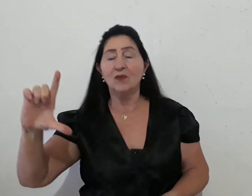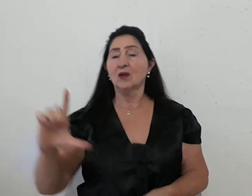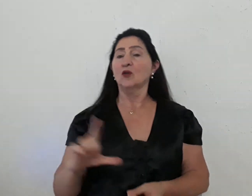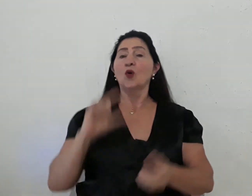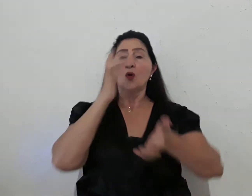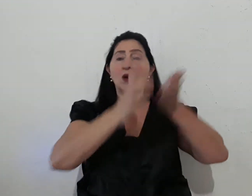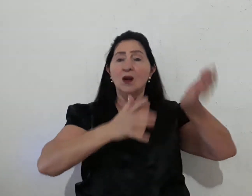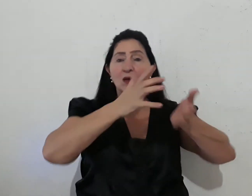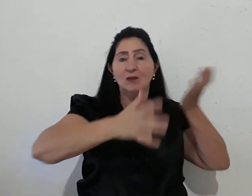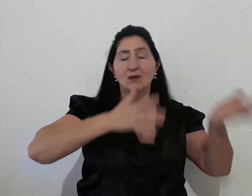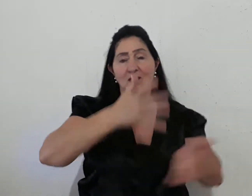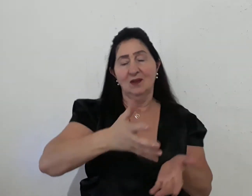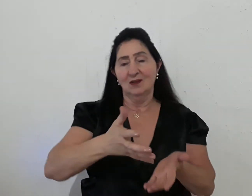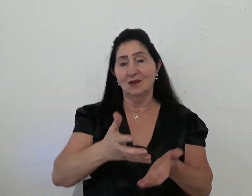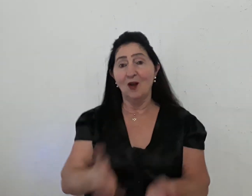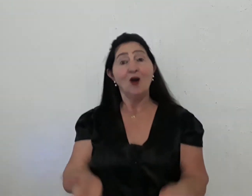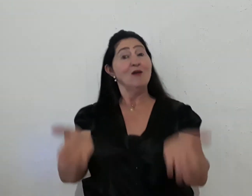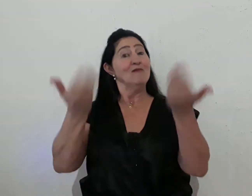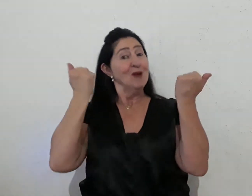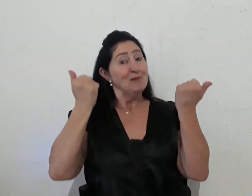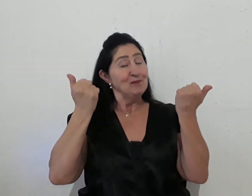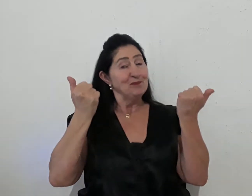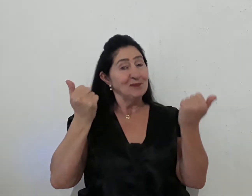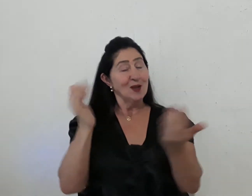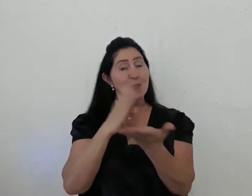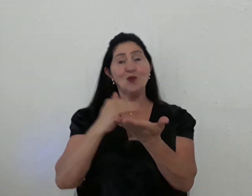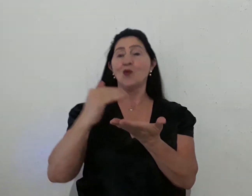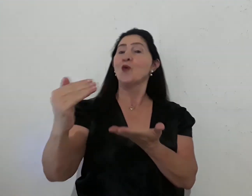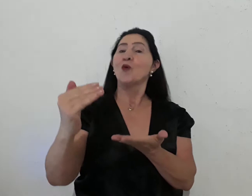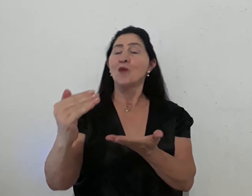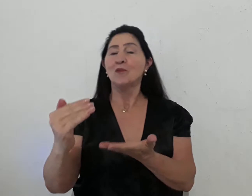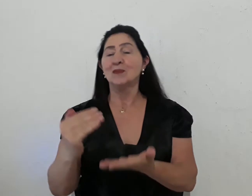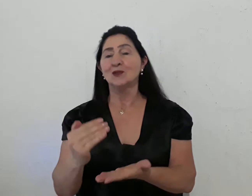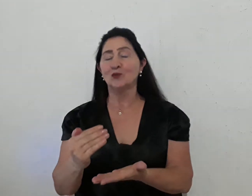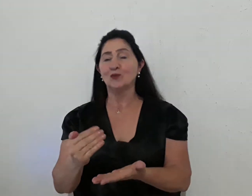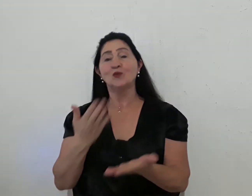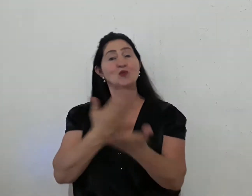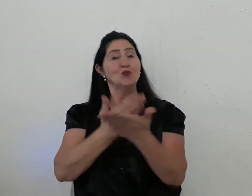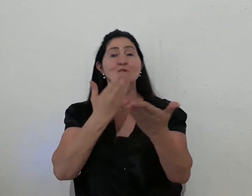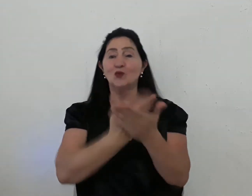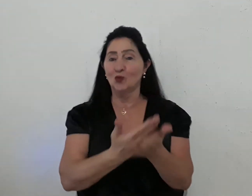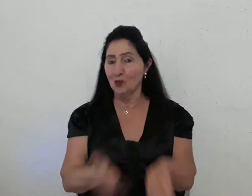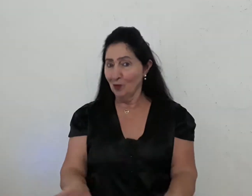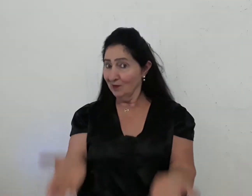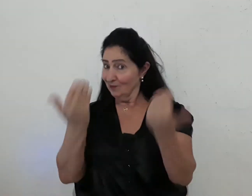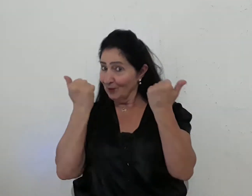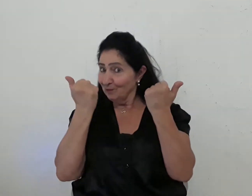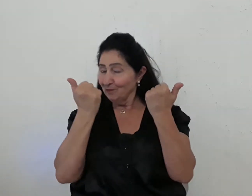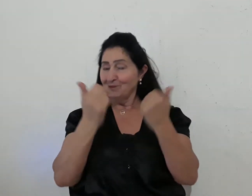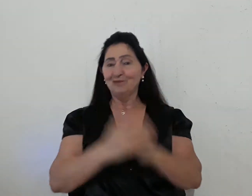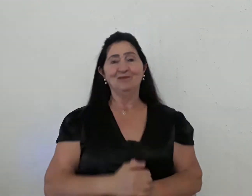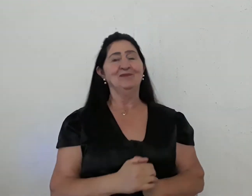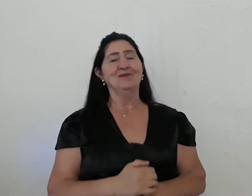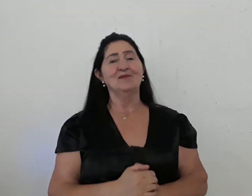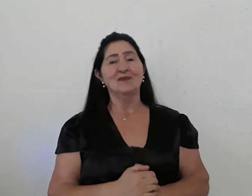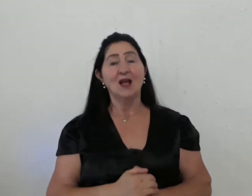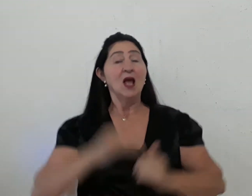de sinais, vamos então iniciar nossos estudos. Na Libras,